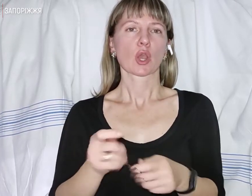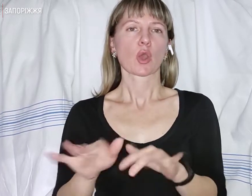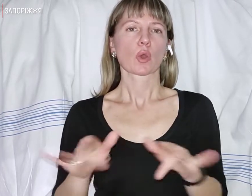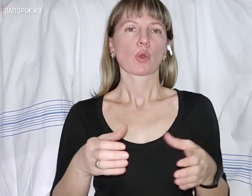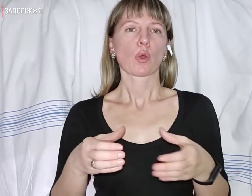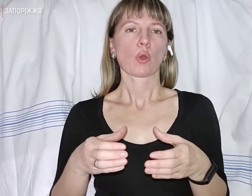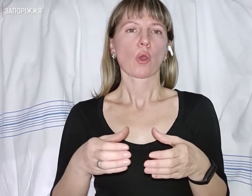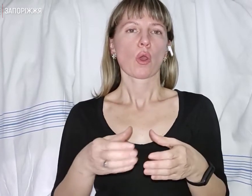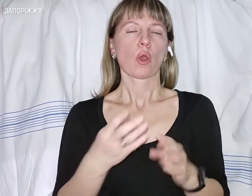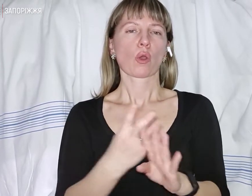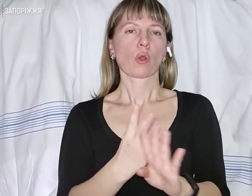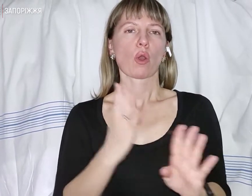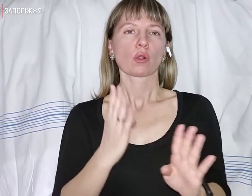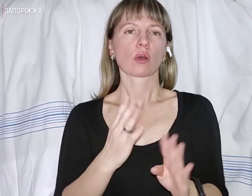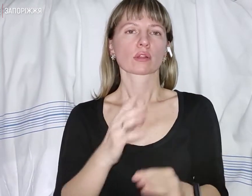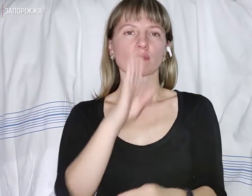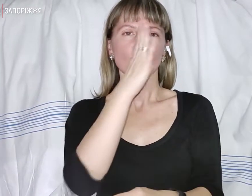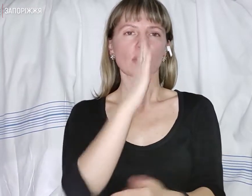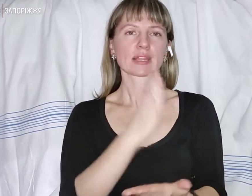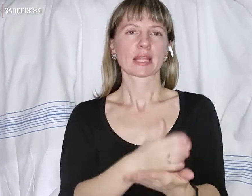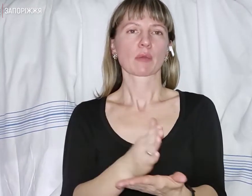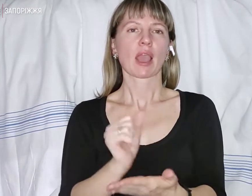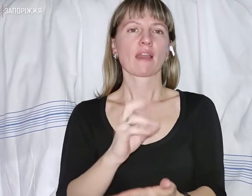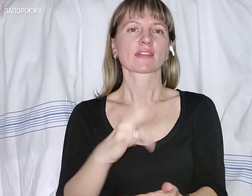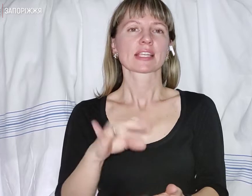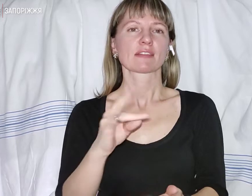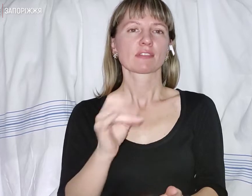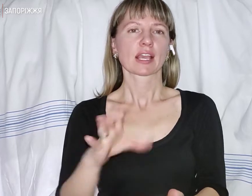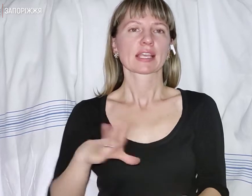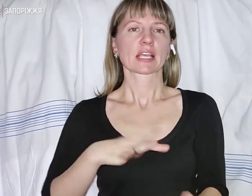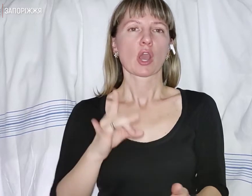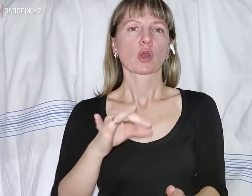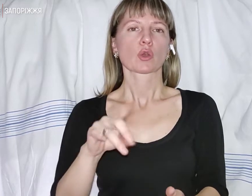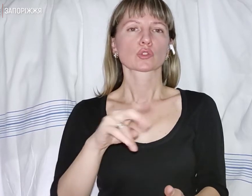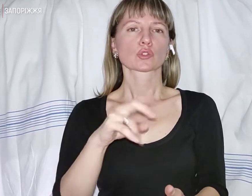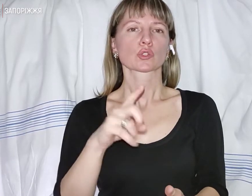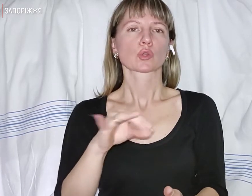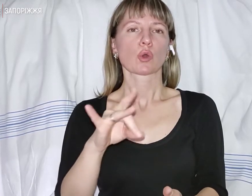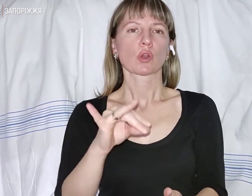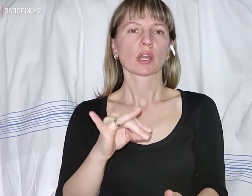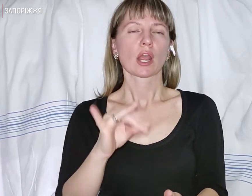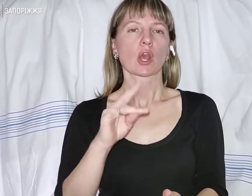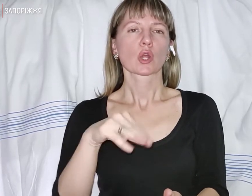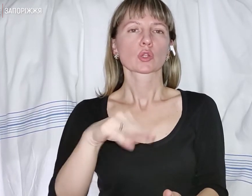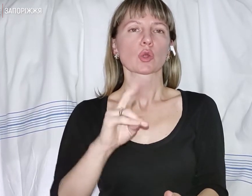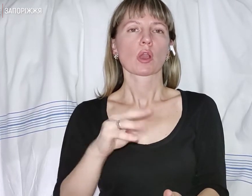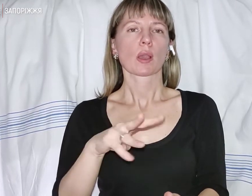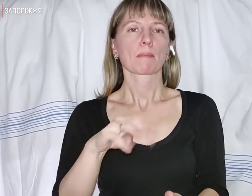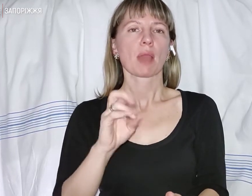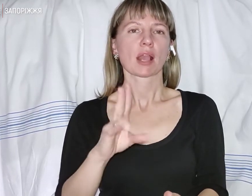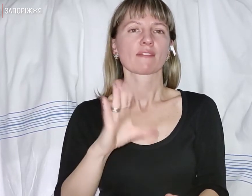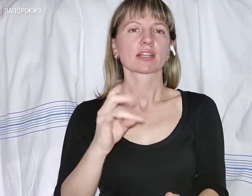Да, вот. Они, наверное, какие-то вагоны закрывают, наверное, они это открывают. Я тоже тогда лучше, что они все